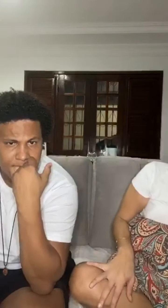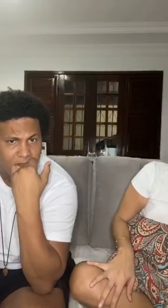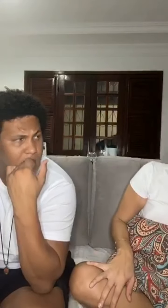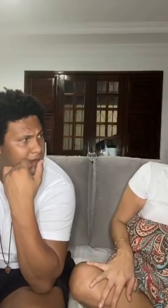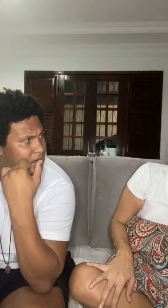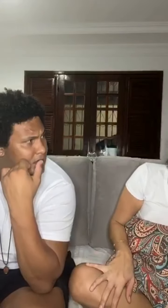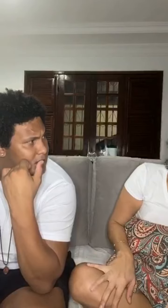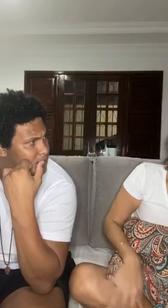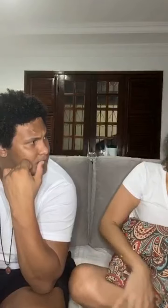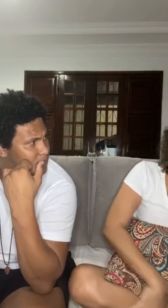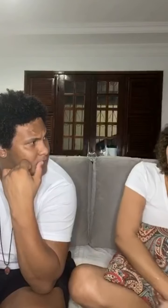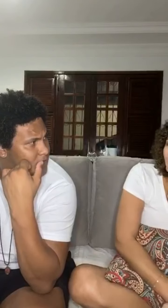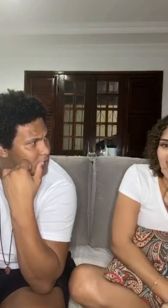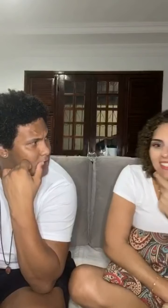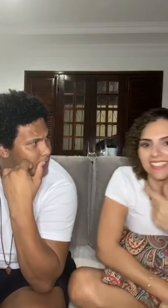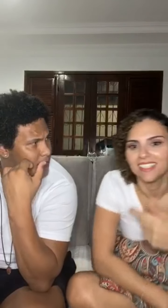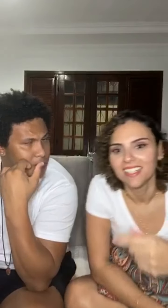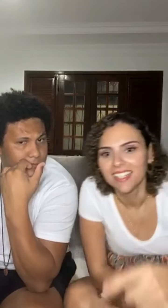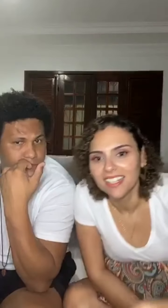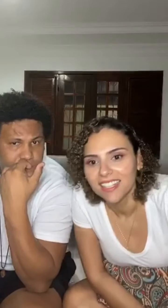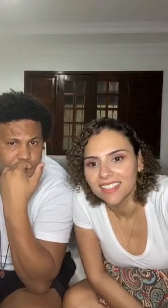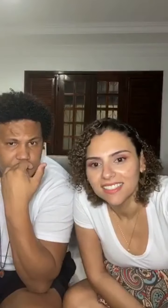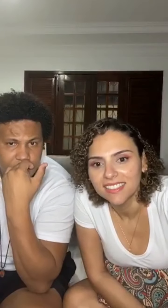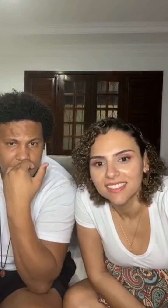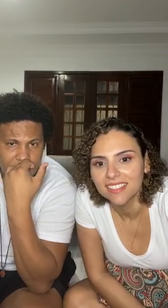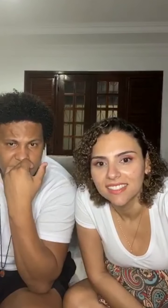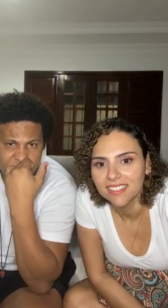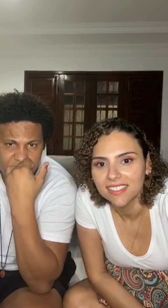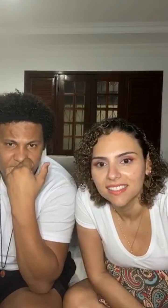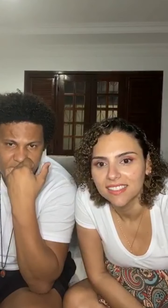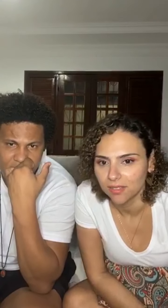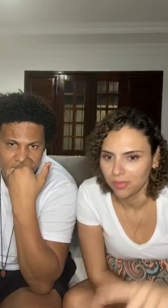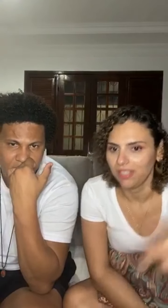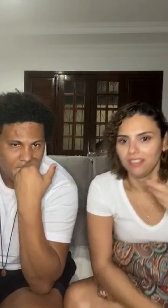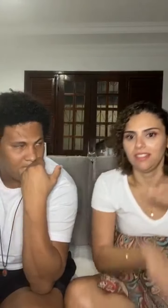Será que não? Tô doido pra parar.